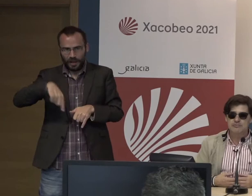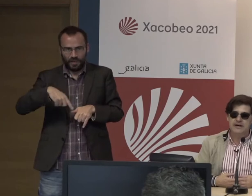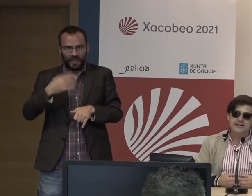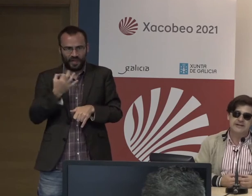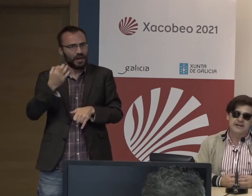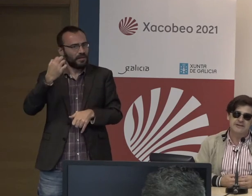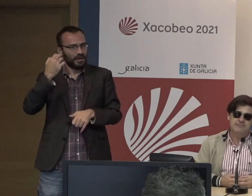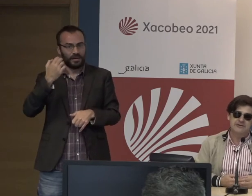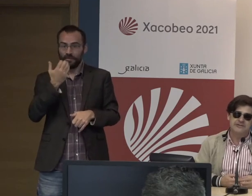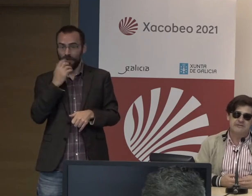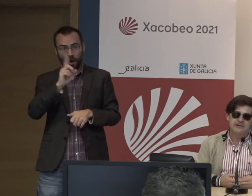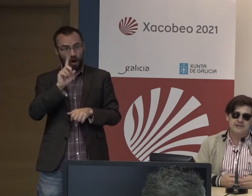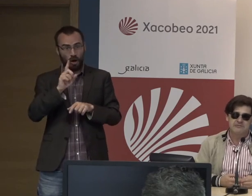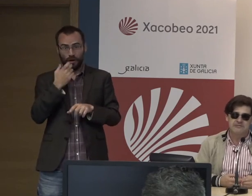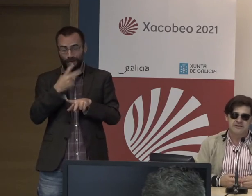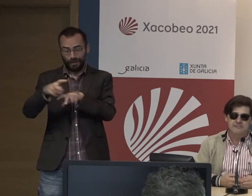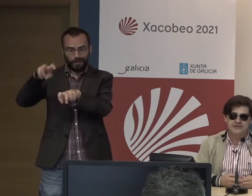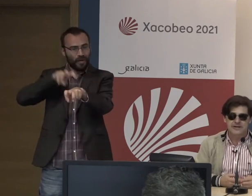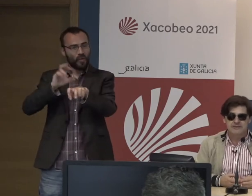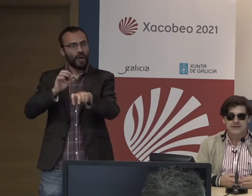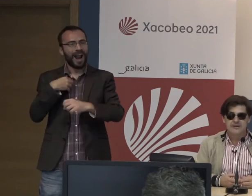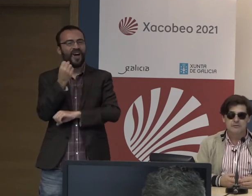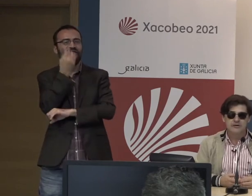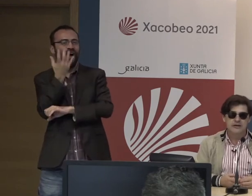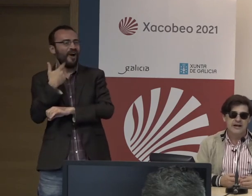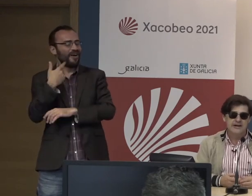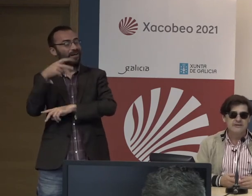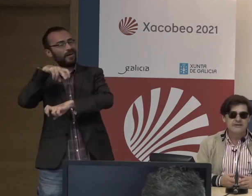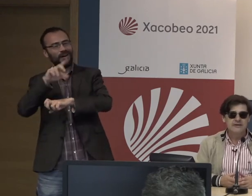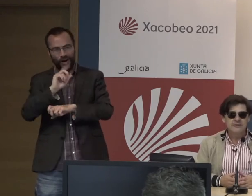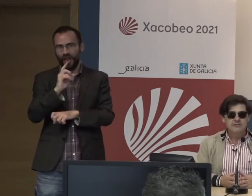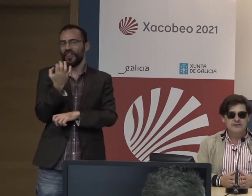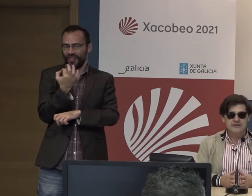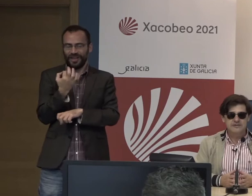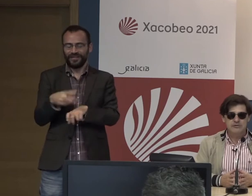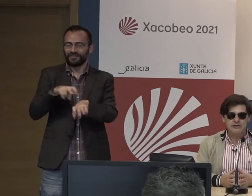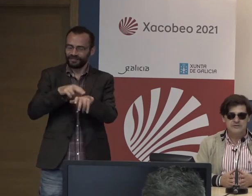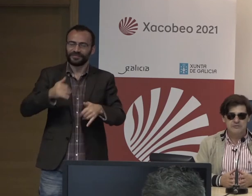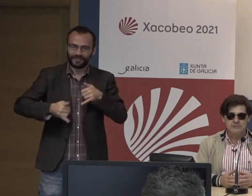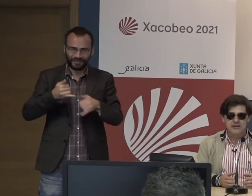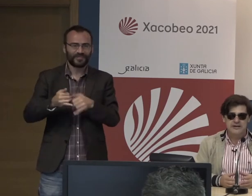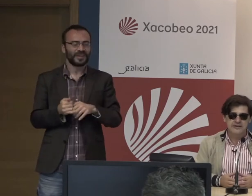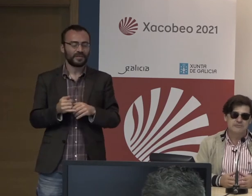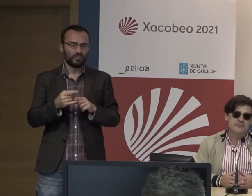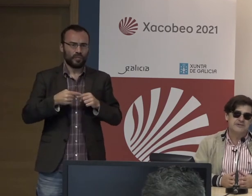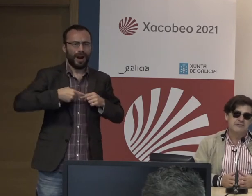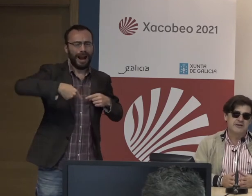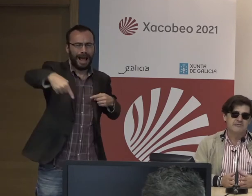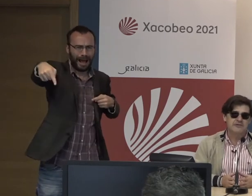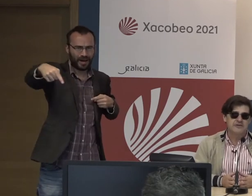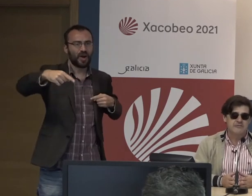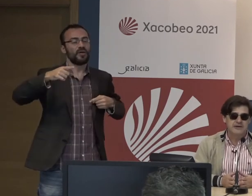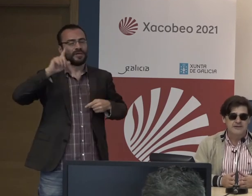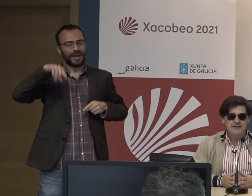bici, es un paquete que además la puedes estabilizar. Es una bici muy estable porque es muy larga. Por tanto, dos ruedas solo, pero muy larga, tiene mucha más